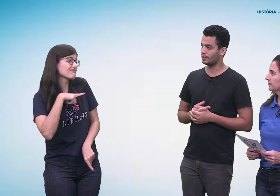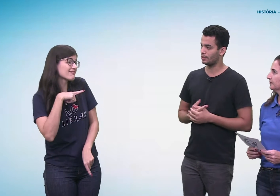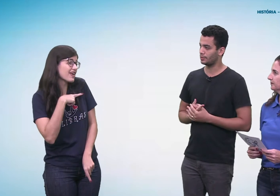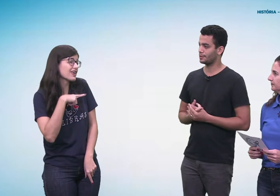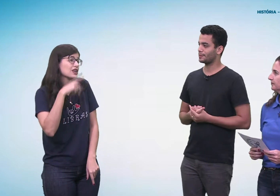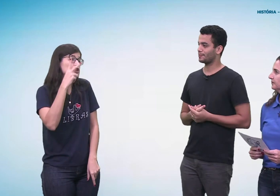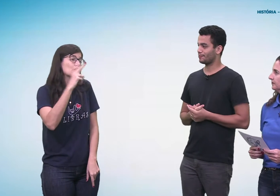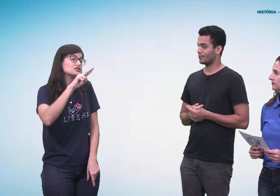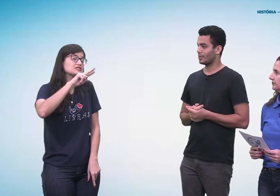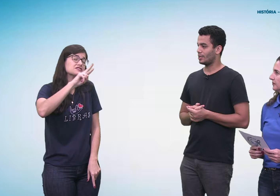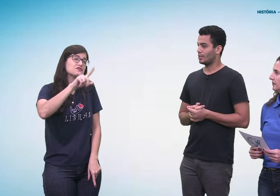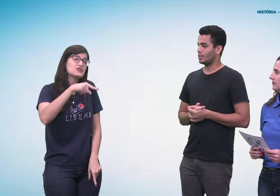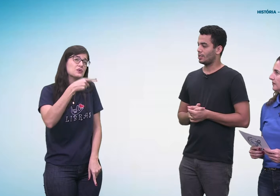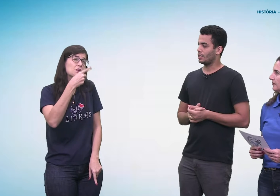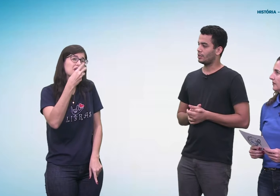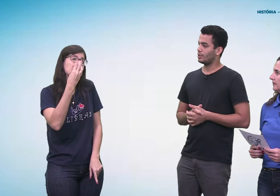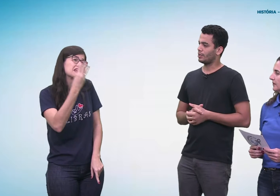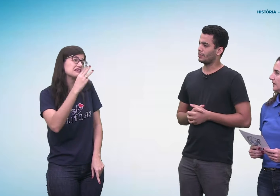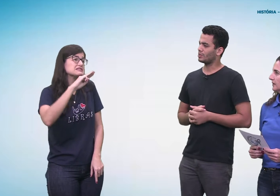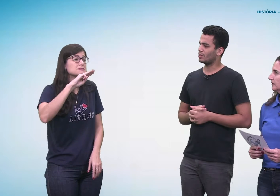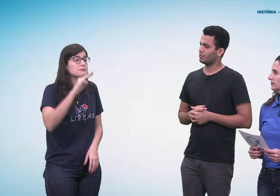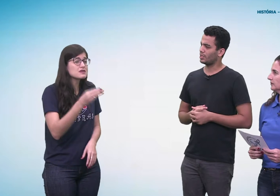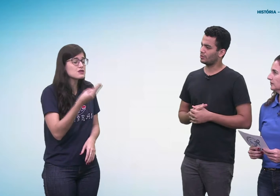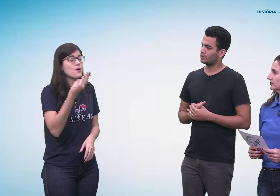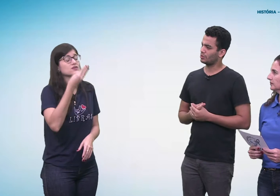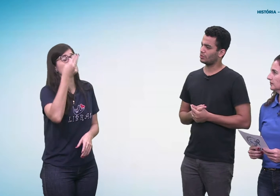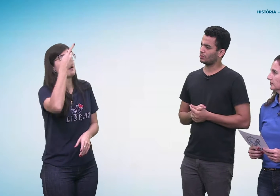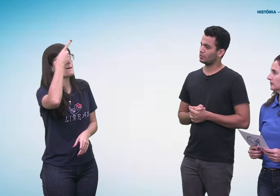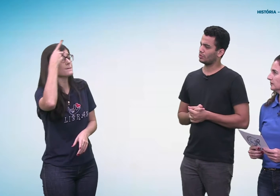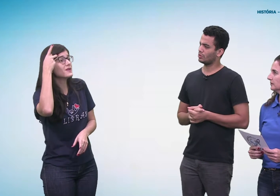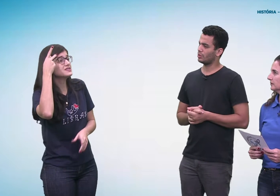Brasil. E tem mais ou menos